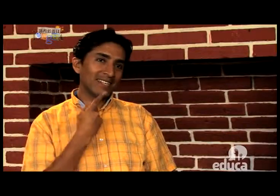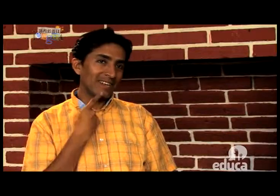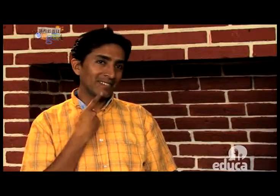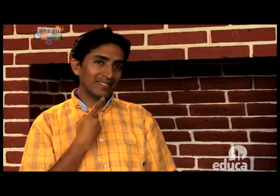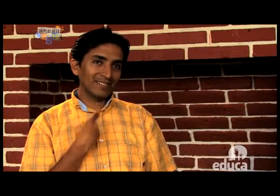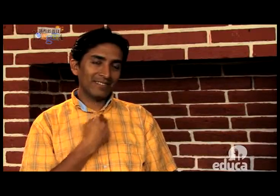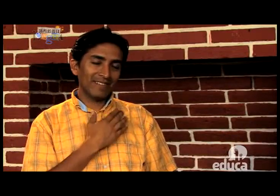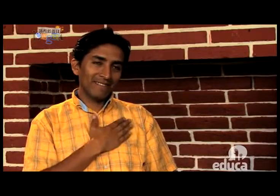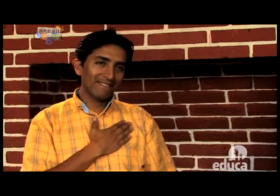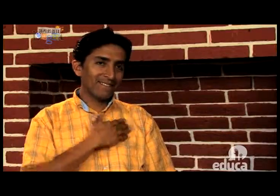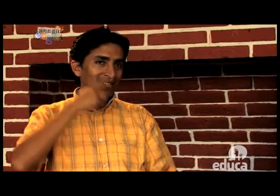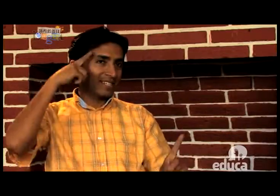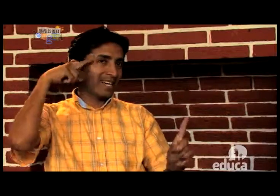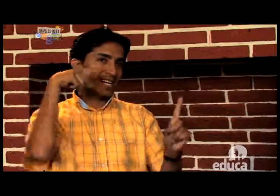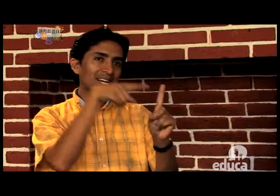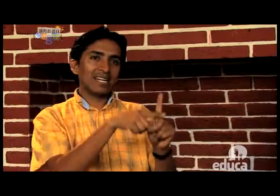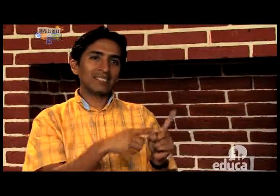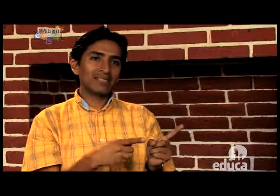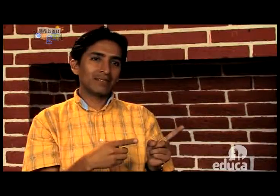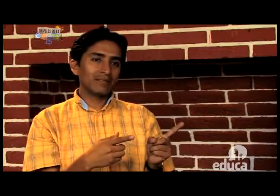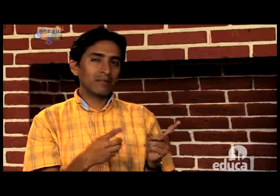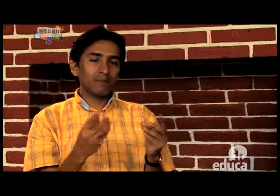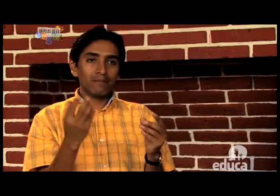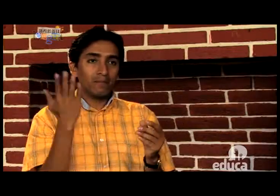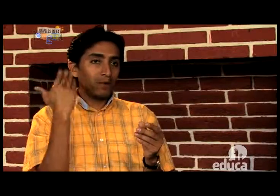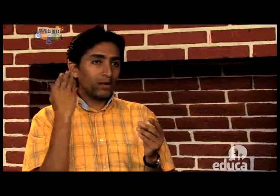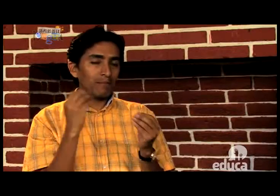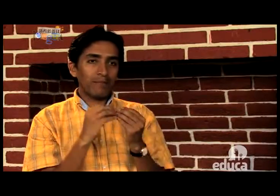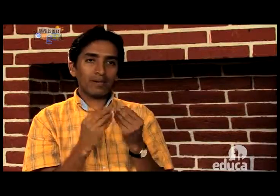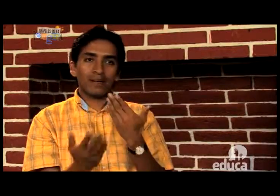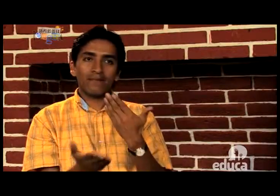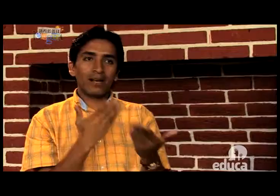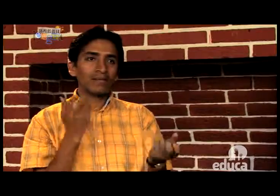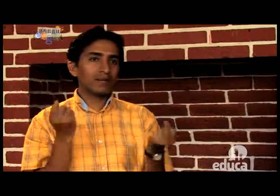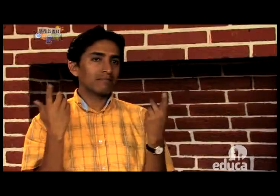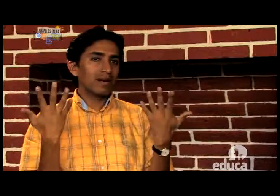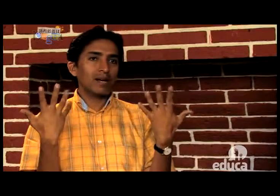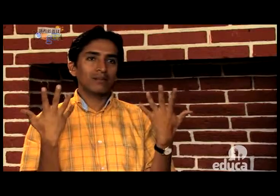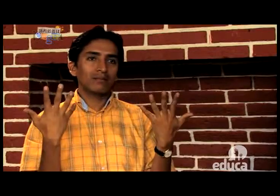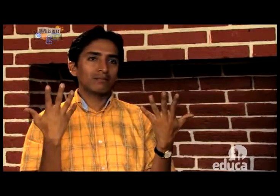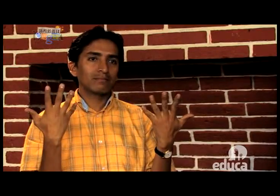Tengo mucha amistad con personas sordas, porque es más fácil comunicarse con ellos.